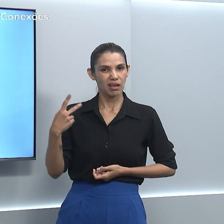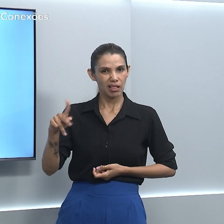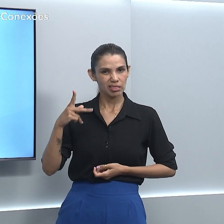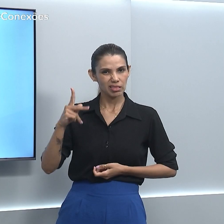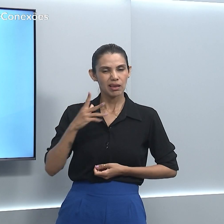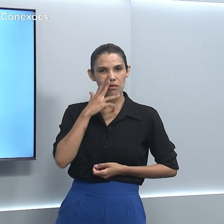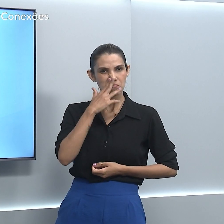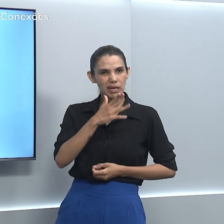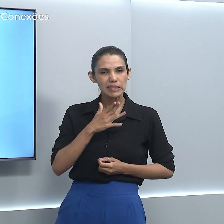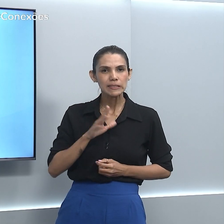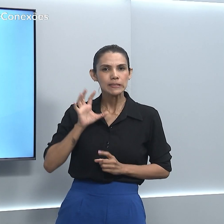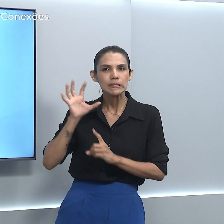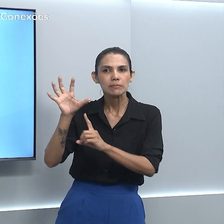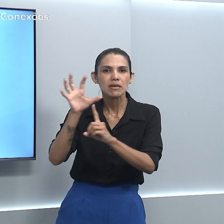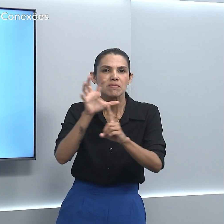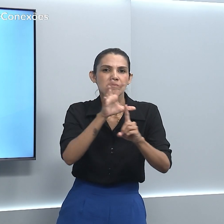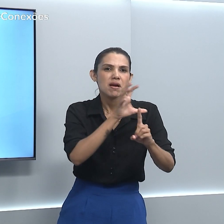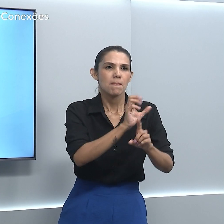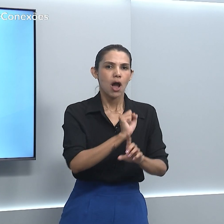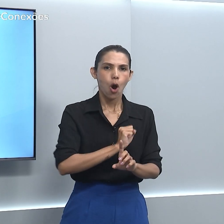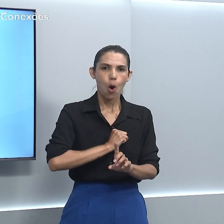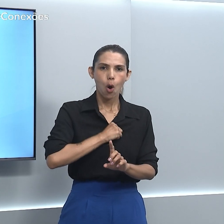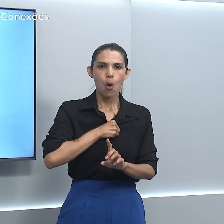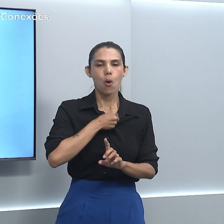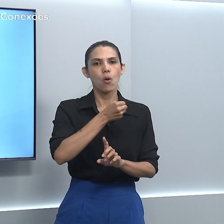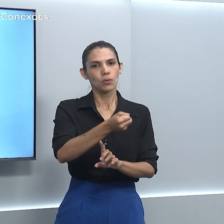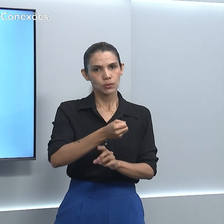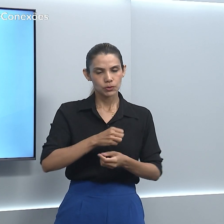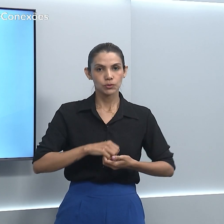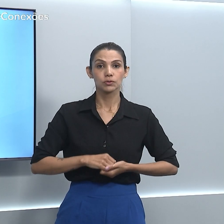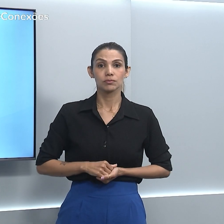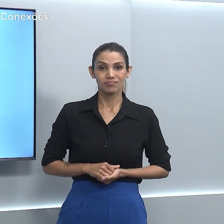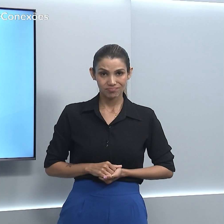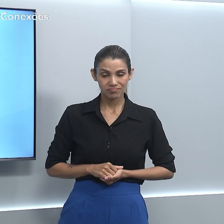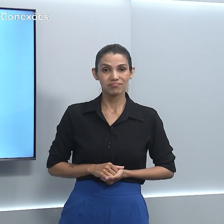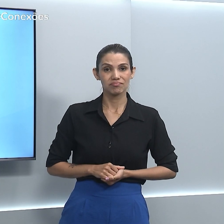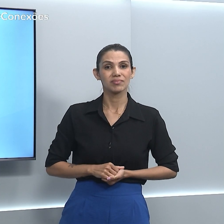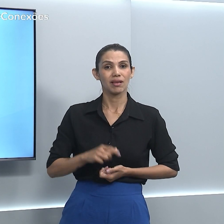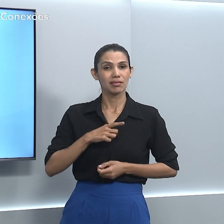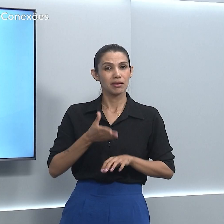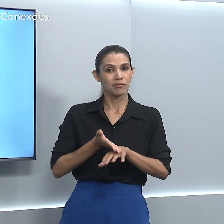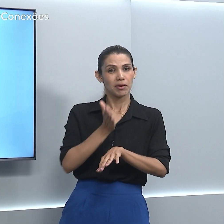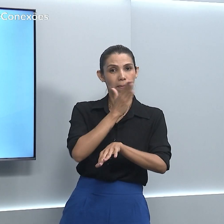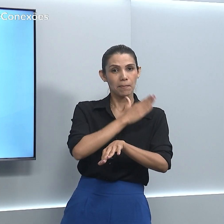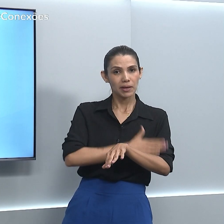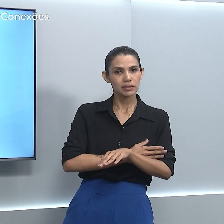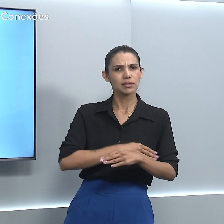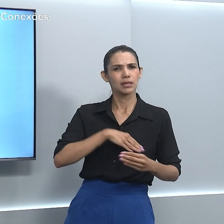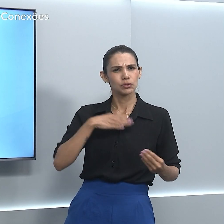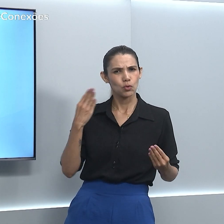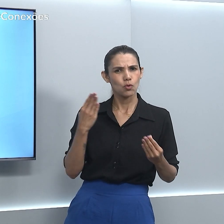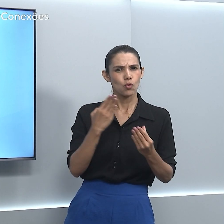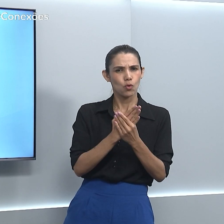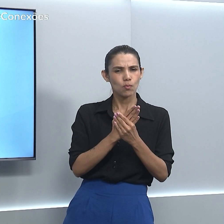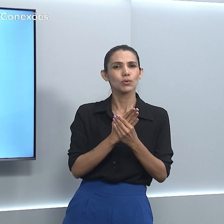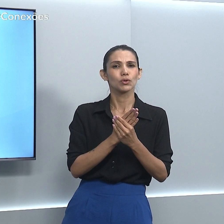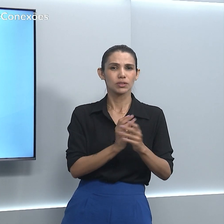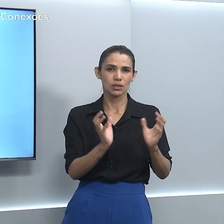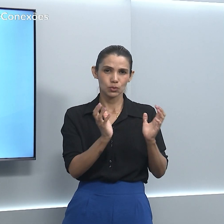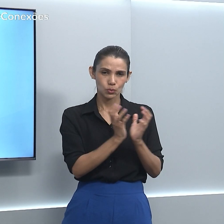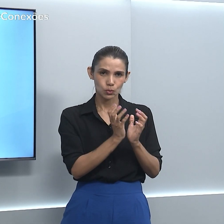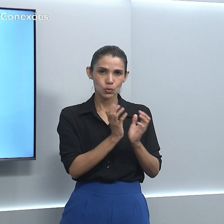discurso de ódio. A condenação é uma resposta a um processo apresentado pela Aliança Nacional